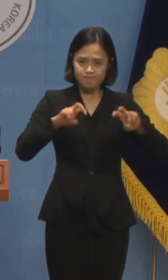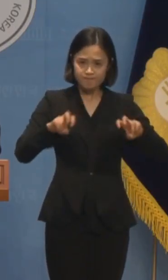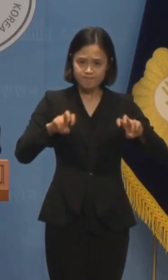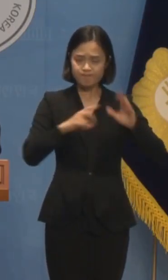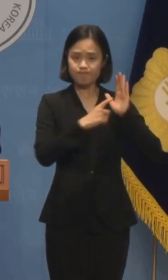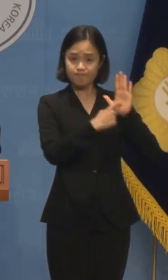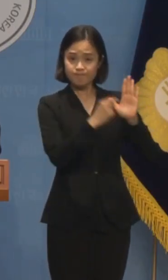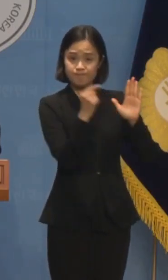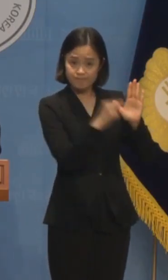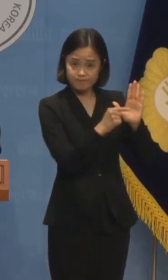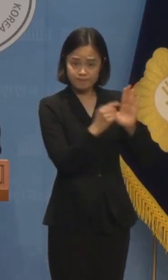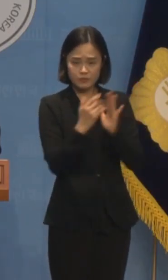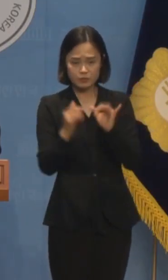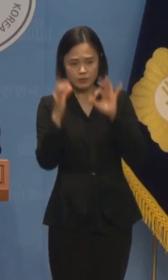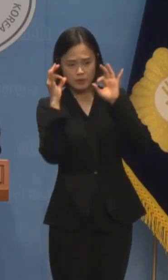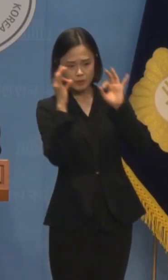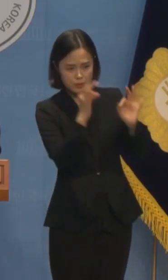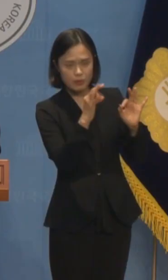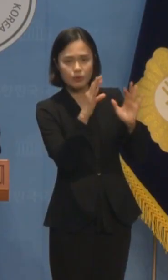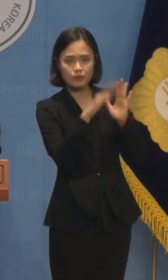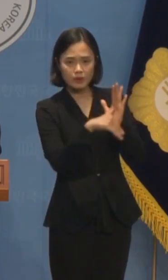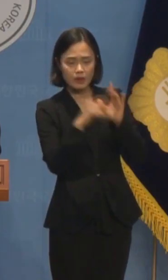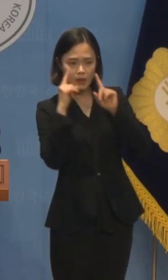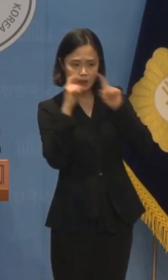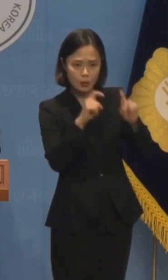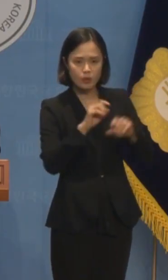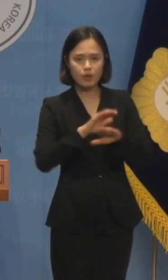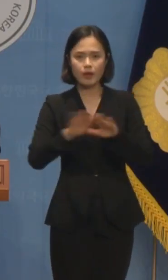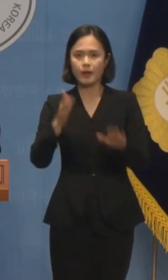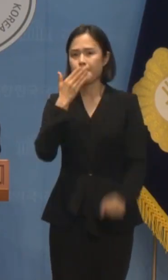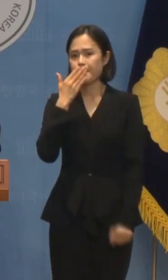것만이 국민의 의혹을 해소할 것입니다.